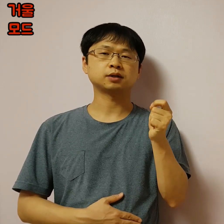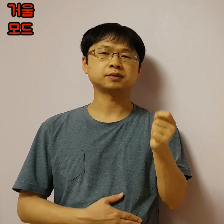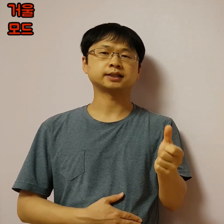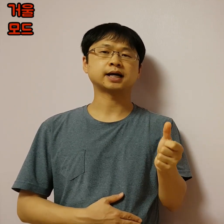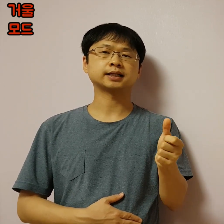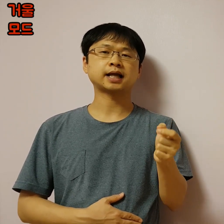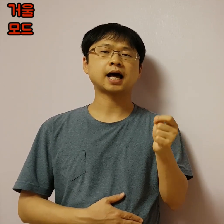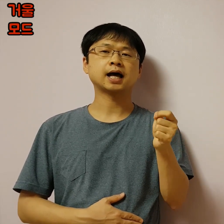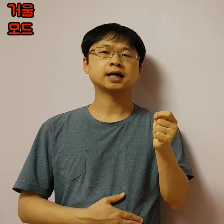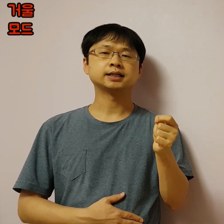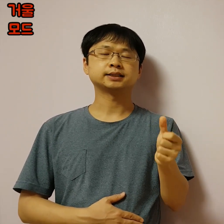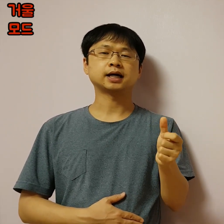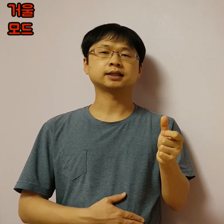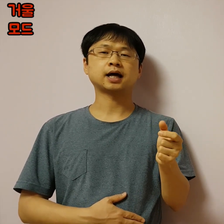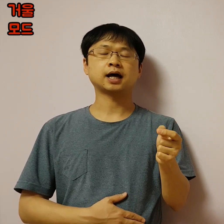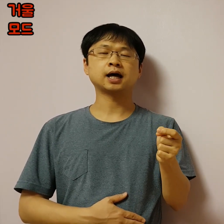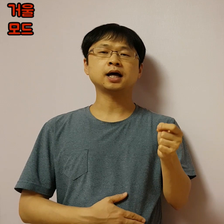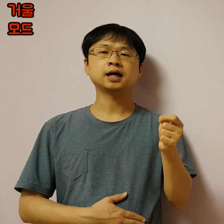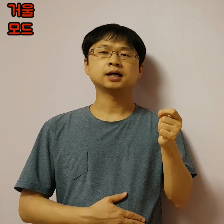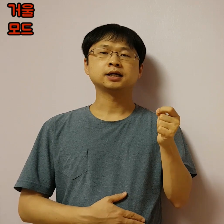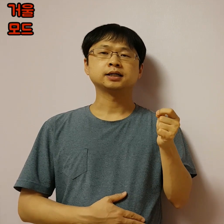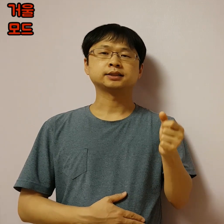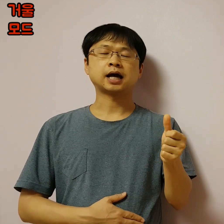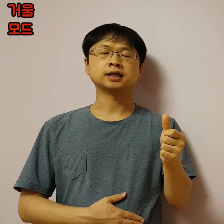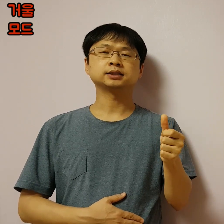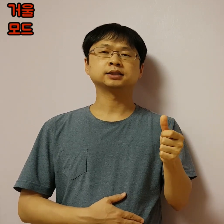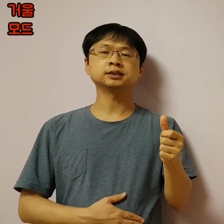됩니다. 작다. 작은